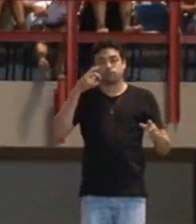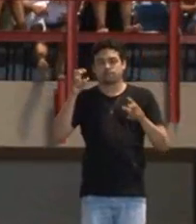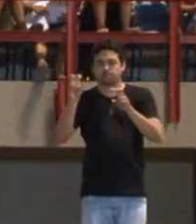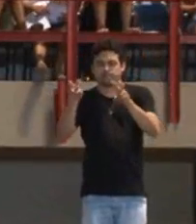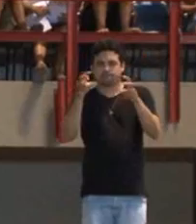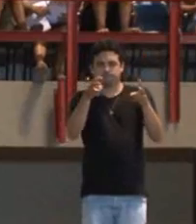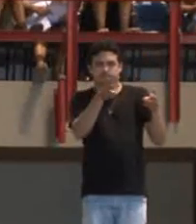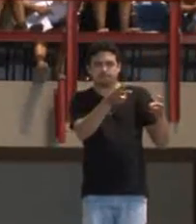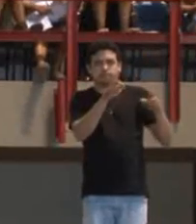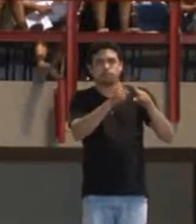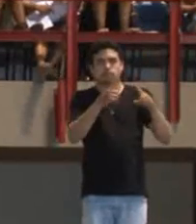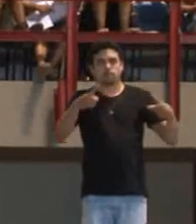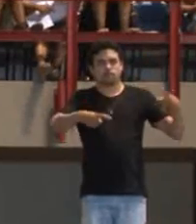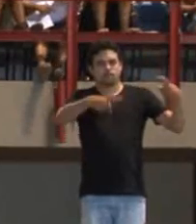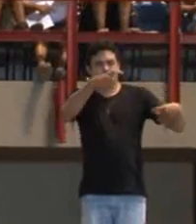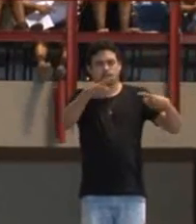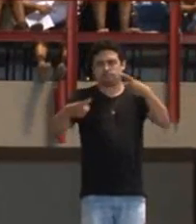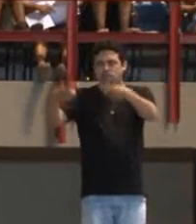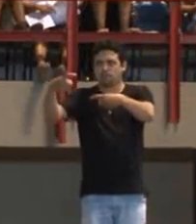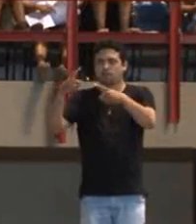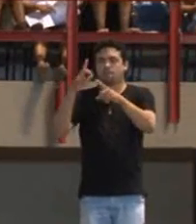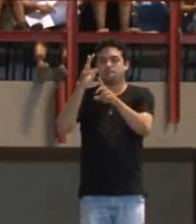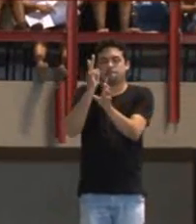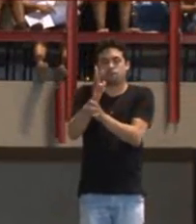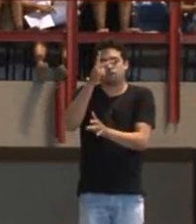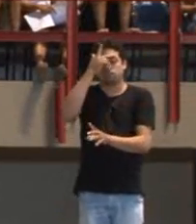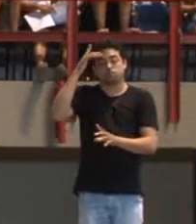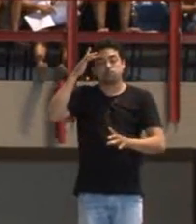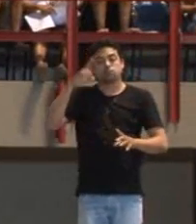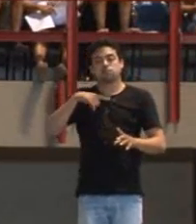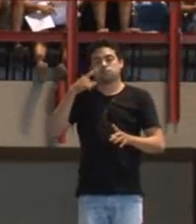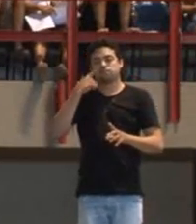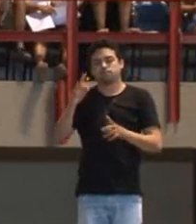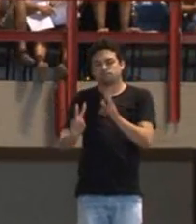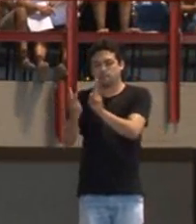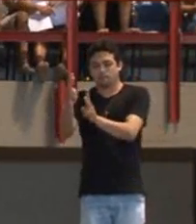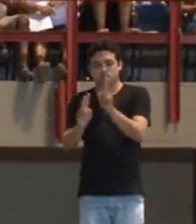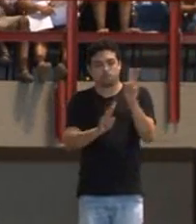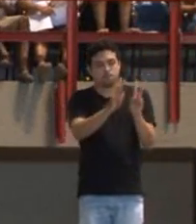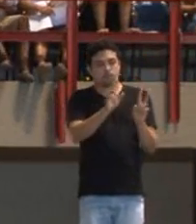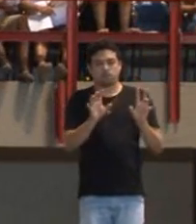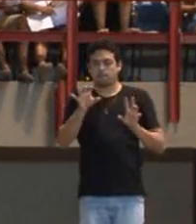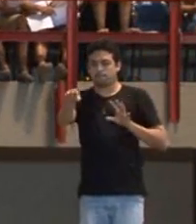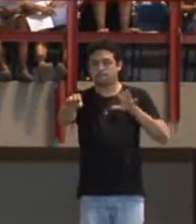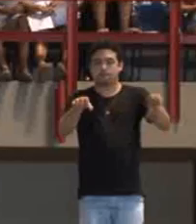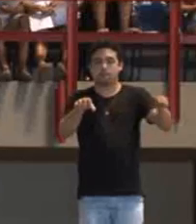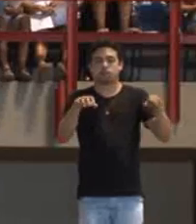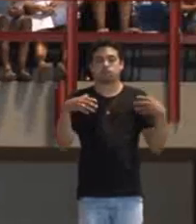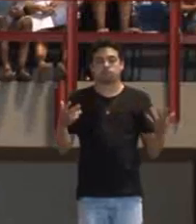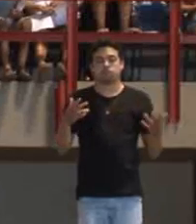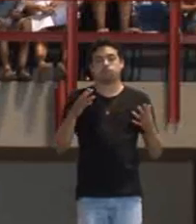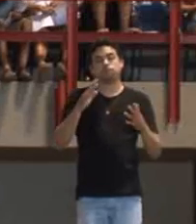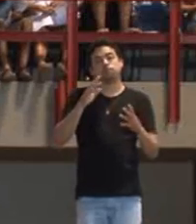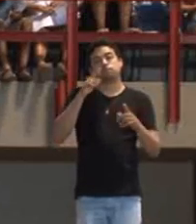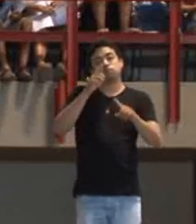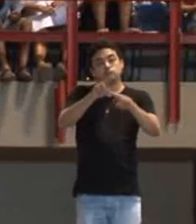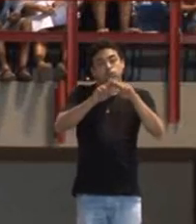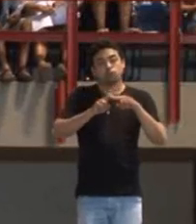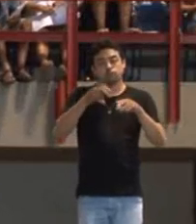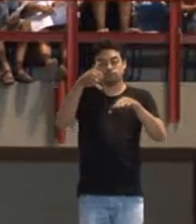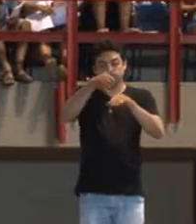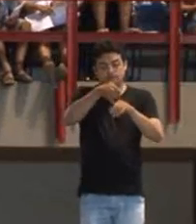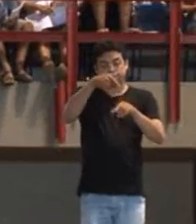viu por causa de combustíveis, né? Mais especificamente, estamos falando do petróleo. Então, esse texto é